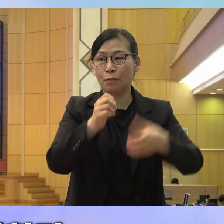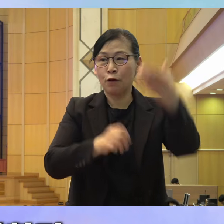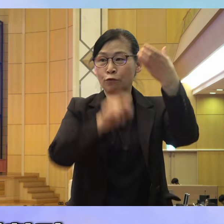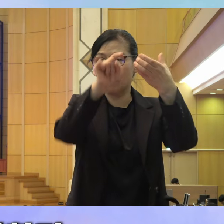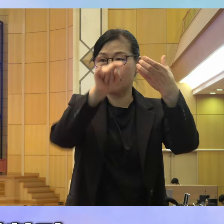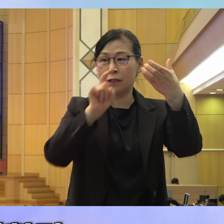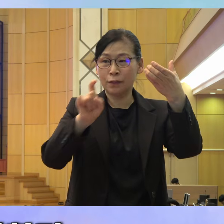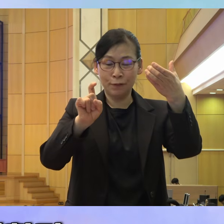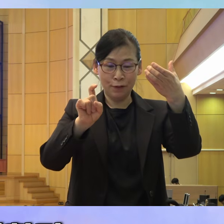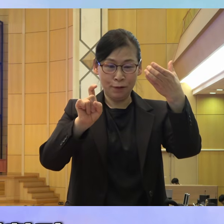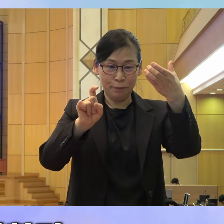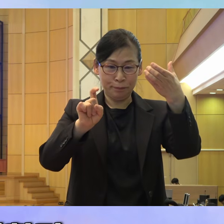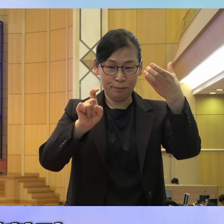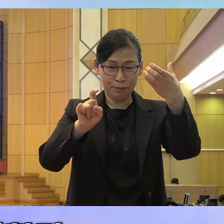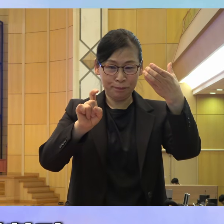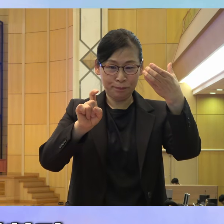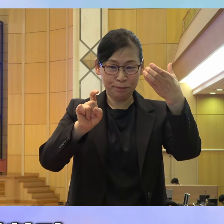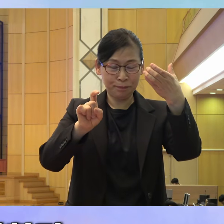869페이지를 보면요,